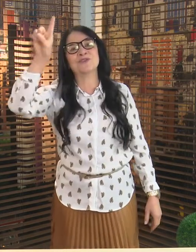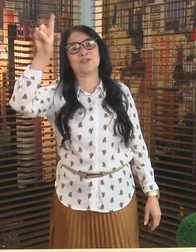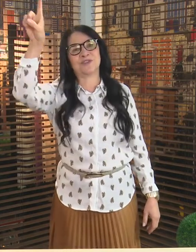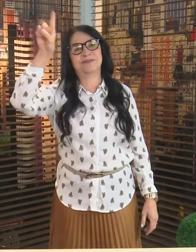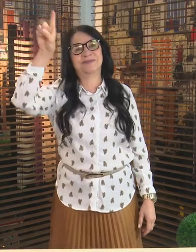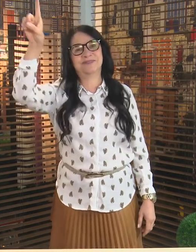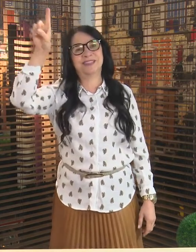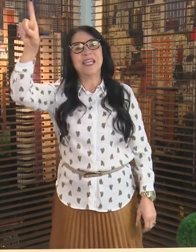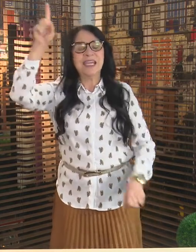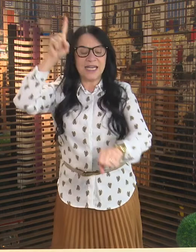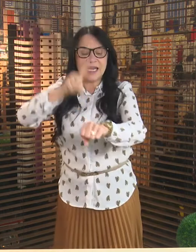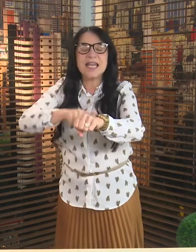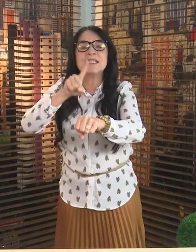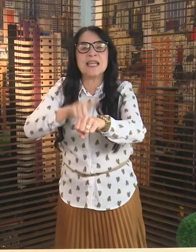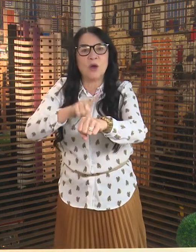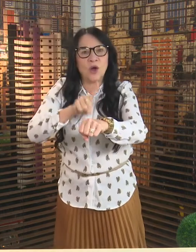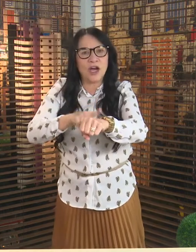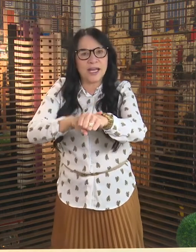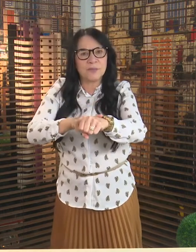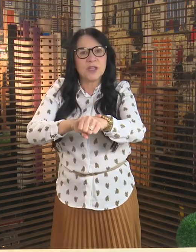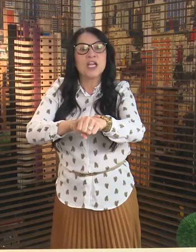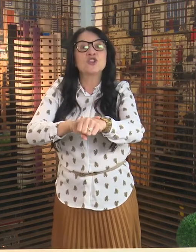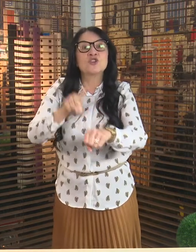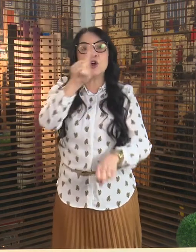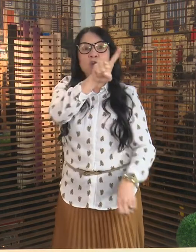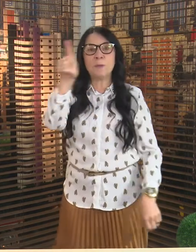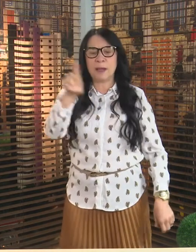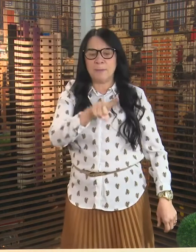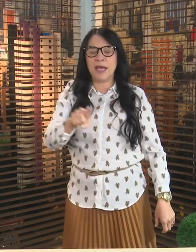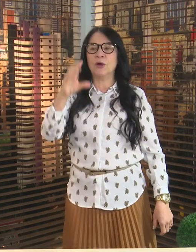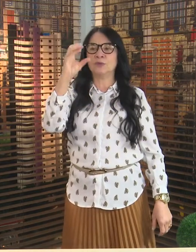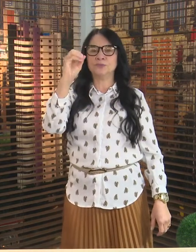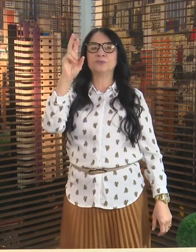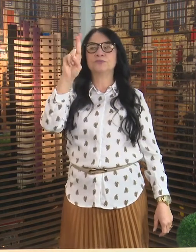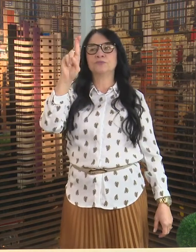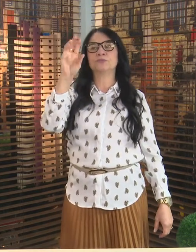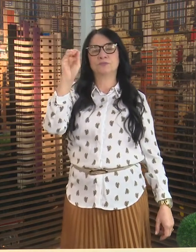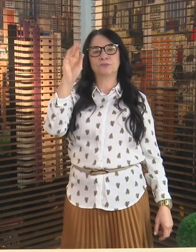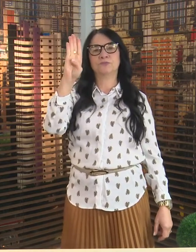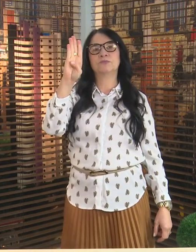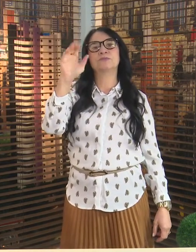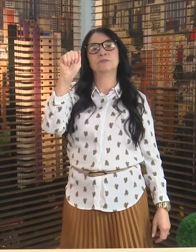renovados. E nessa hora, Zorobabel